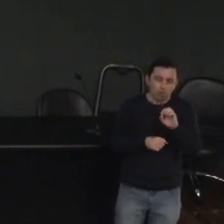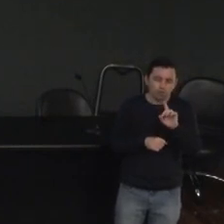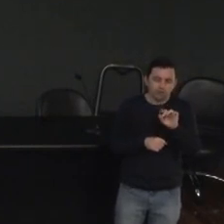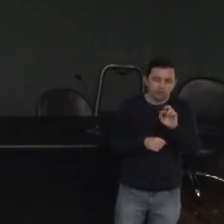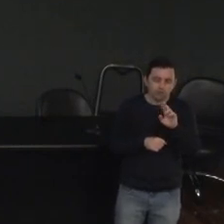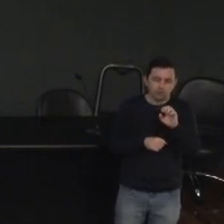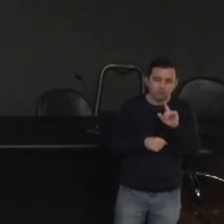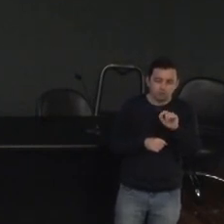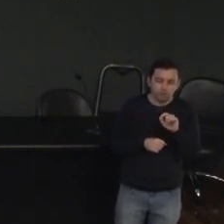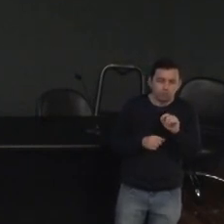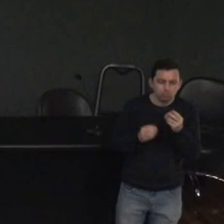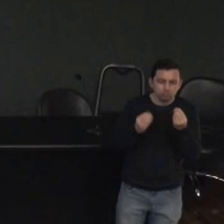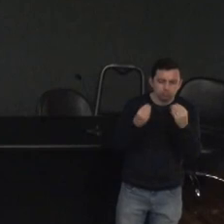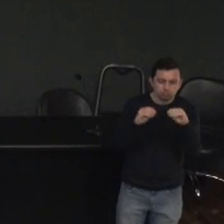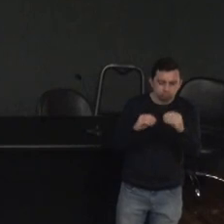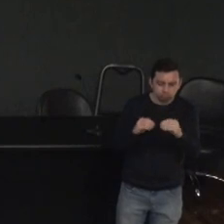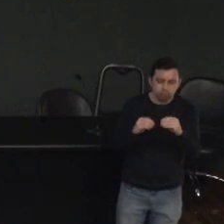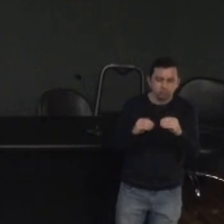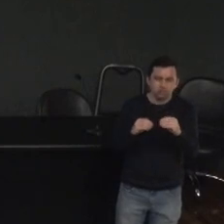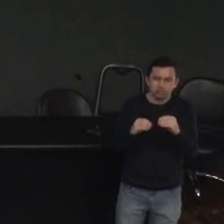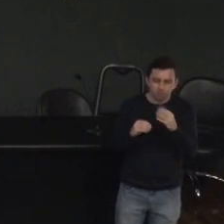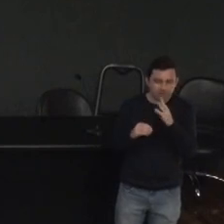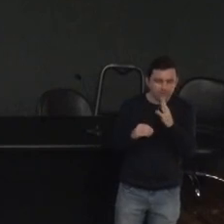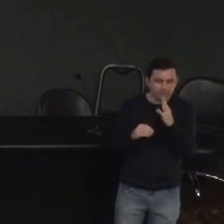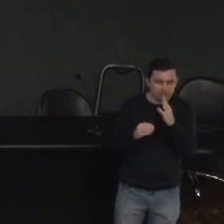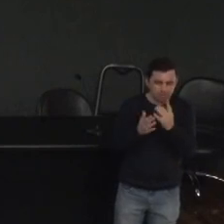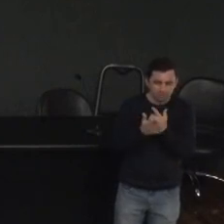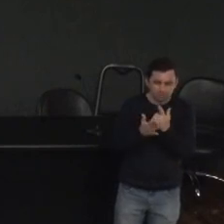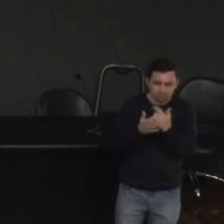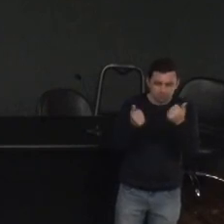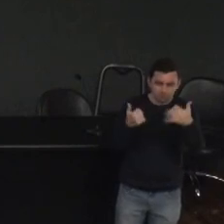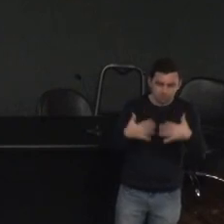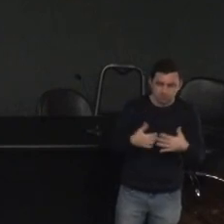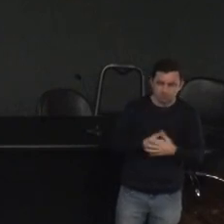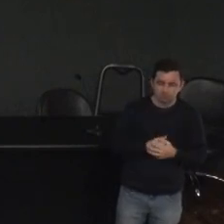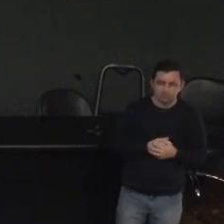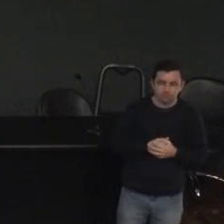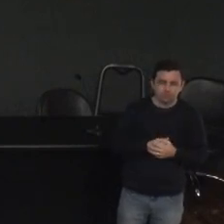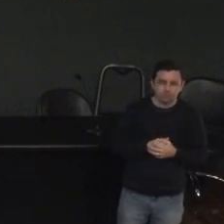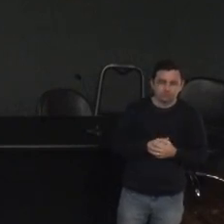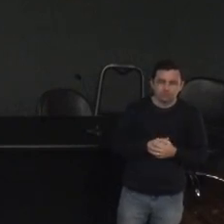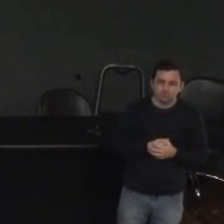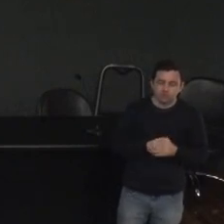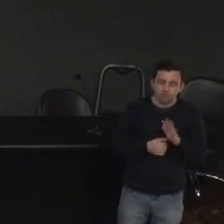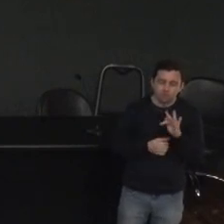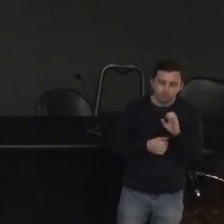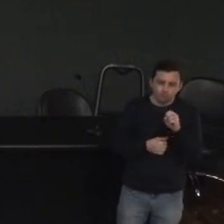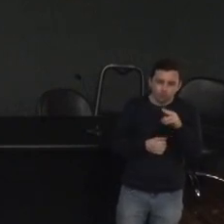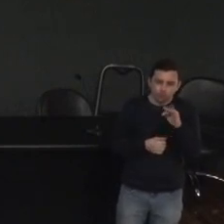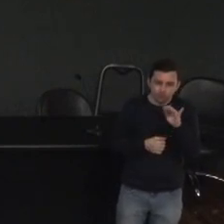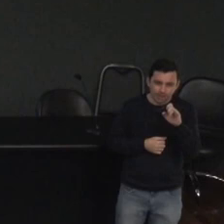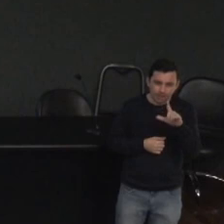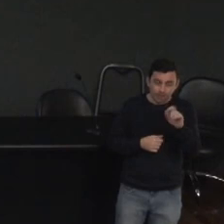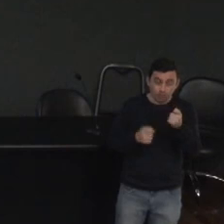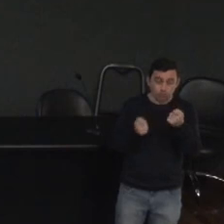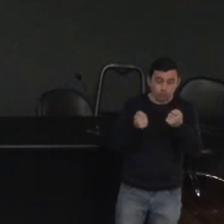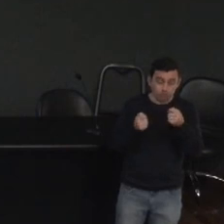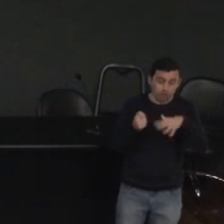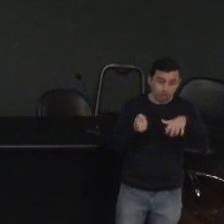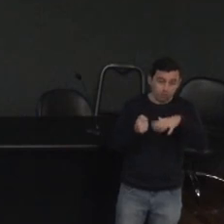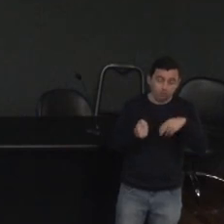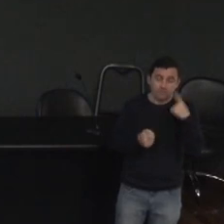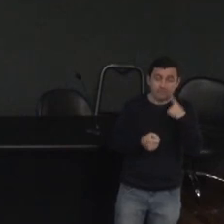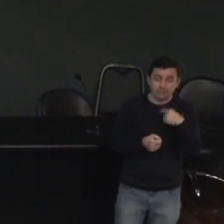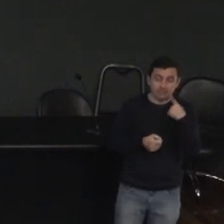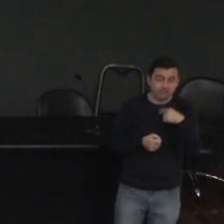implementando a gestão de riscos do setor público conhece eu gosto muito com certeza conhece fontenel ele é controlador Geral do Estado de Minas